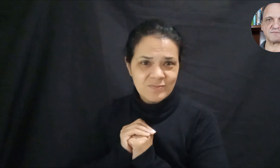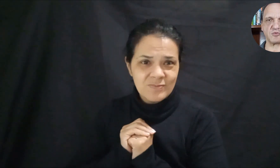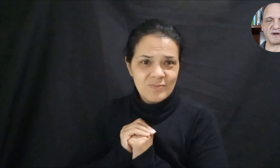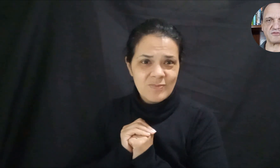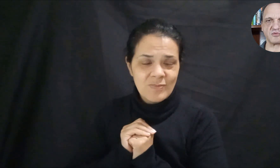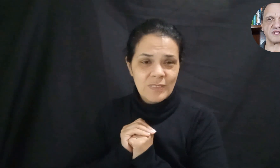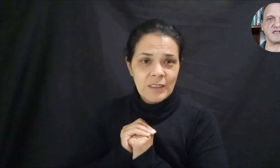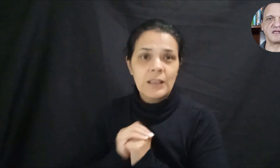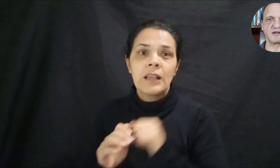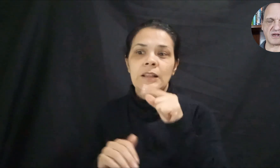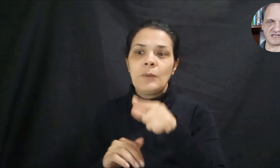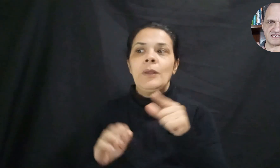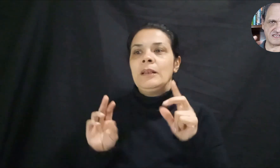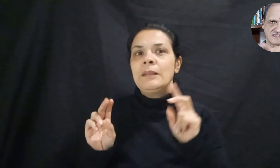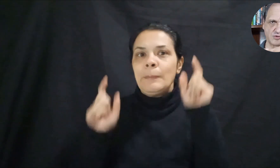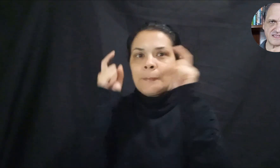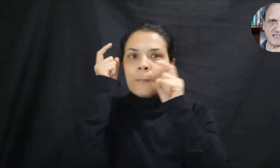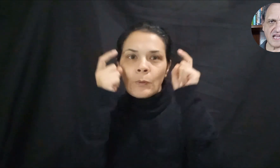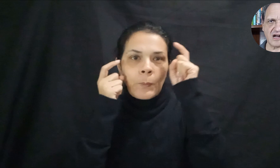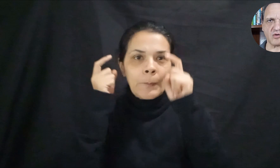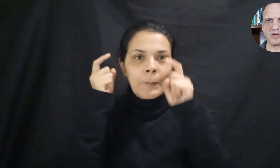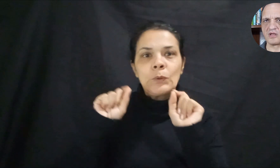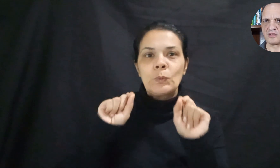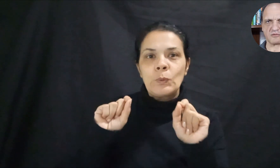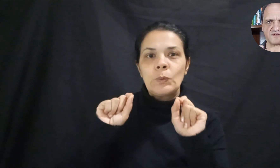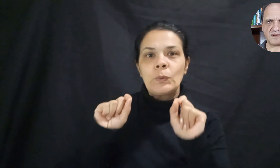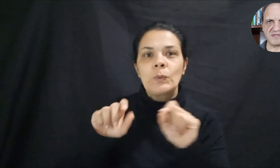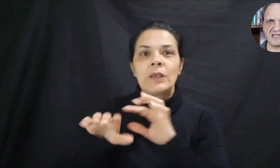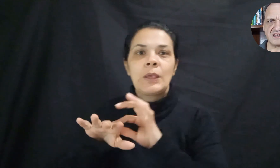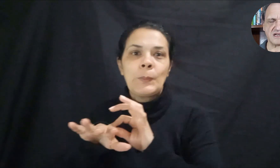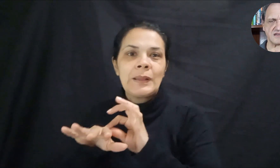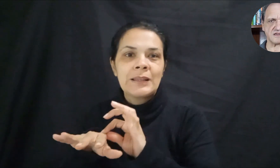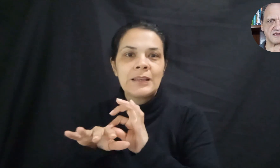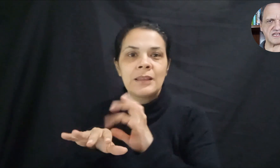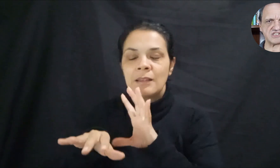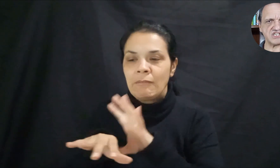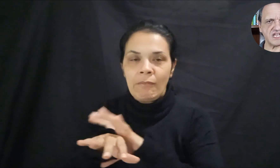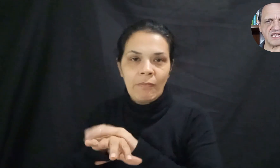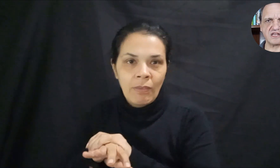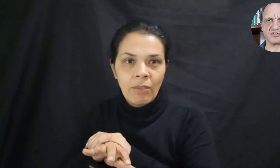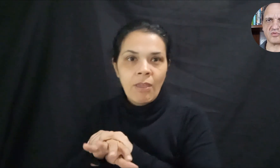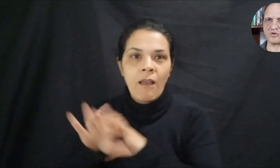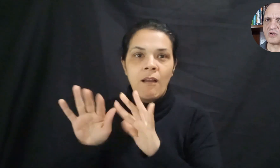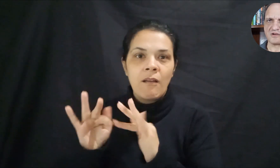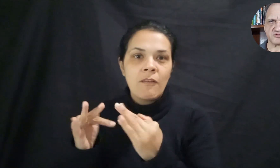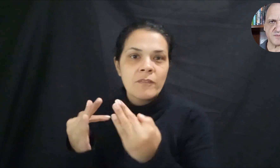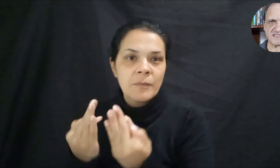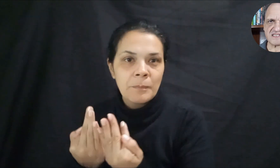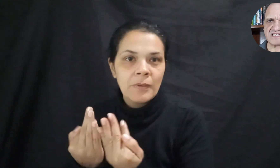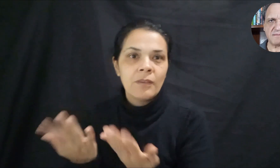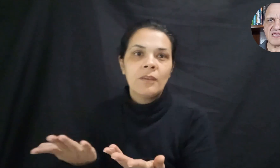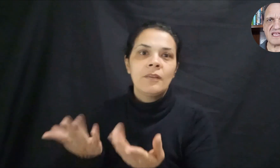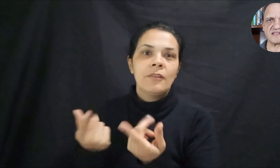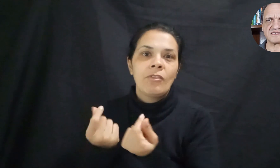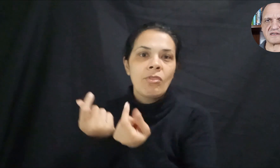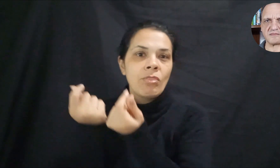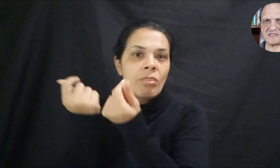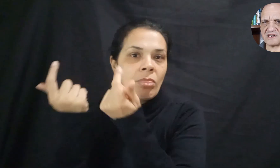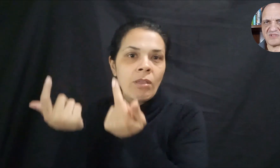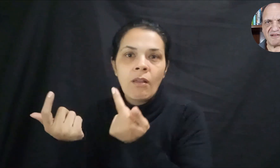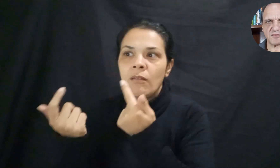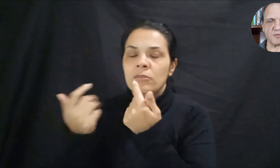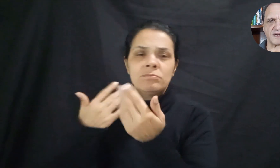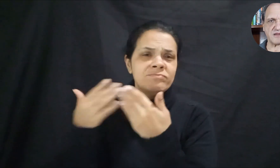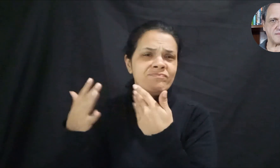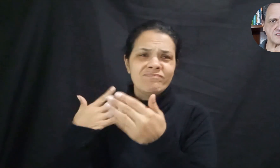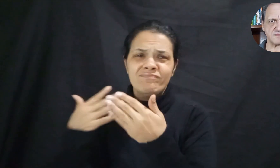muito mais preocupado com o quê? Com a questão material, com a família, ganhar dinheiro, dos prazeres da mesa, mas